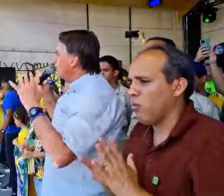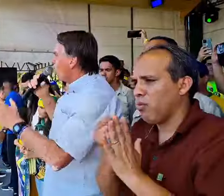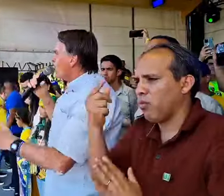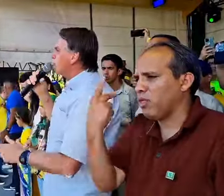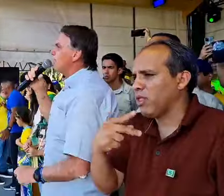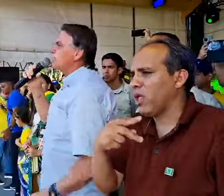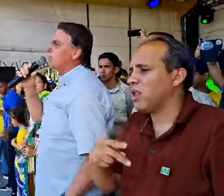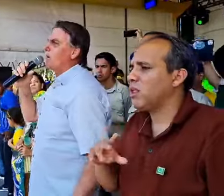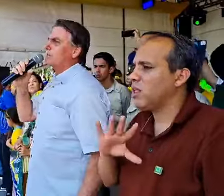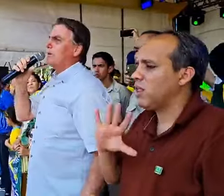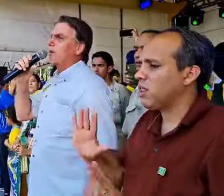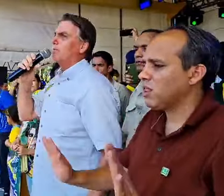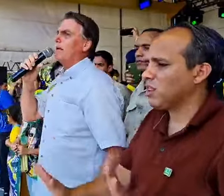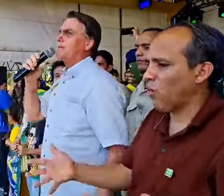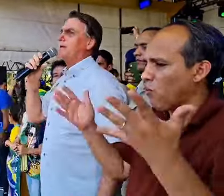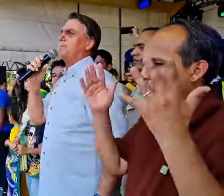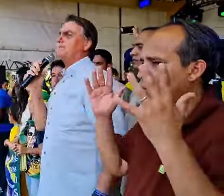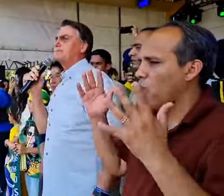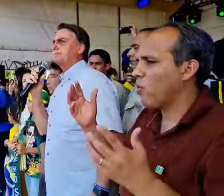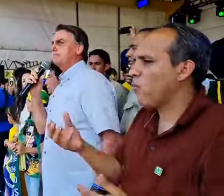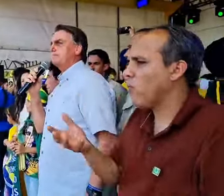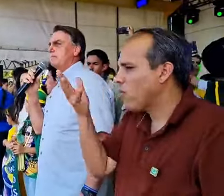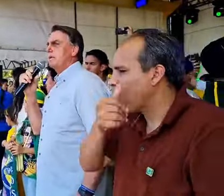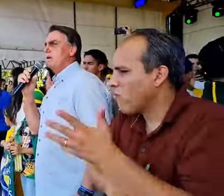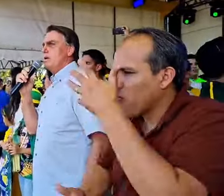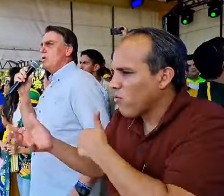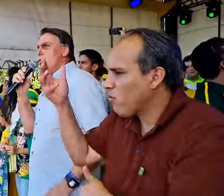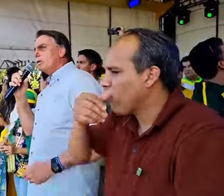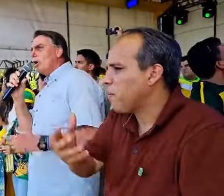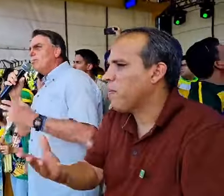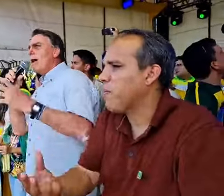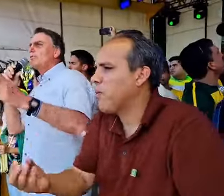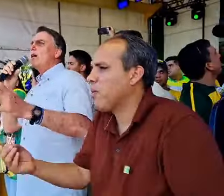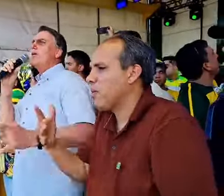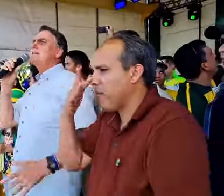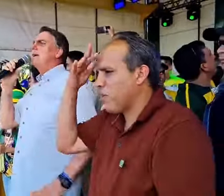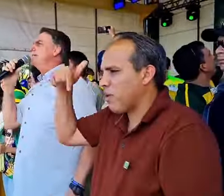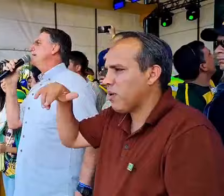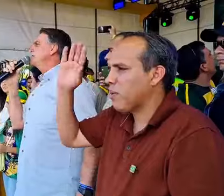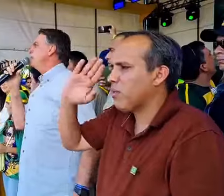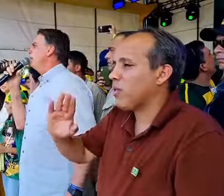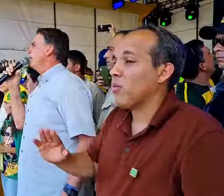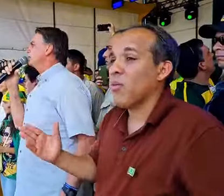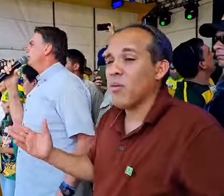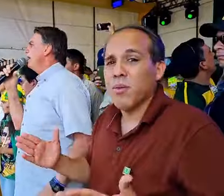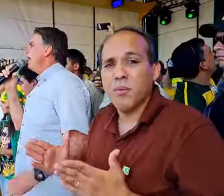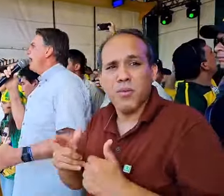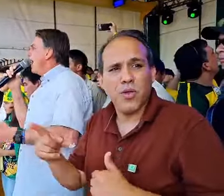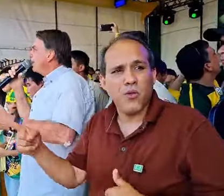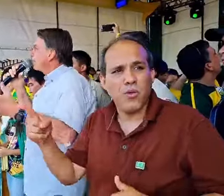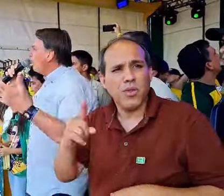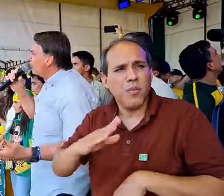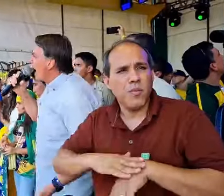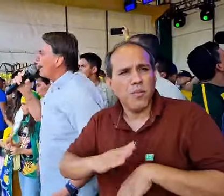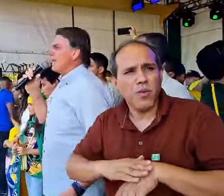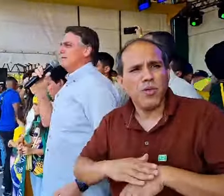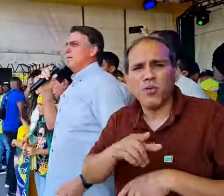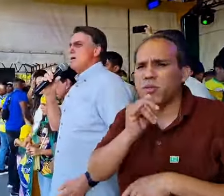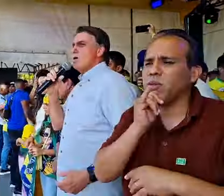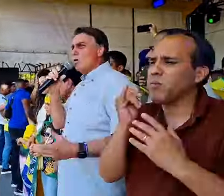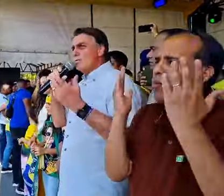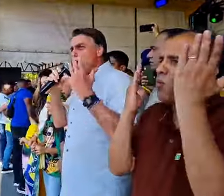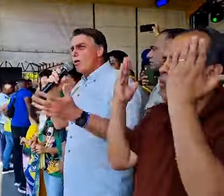salvamos milhões de pessoas pelo Brasil. O que eu peço a vocês nesse momento é que